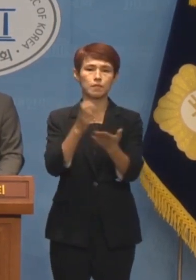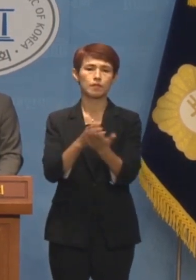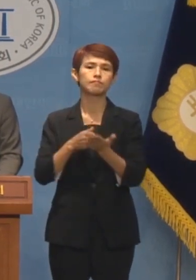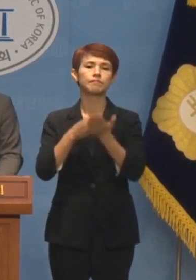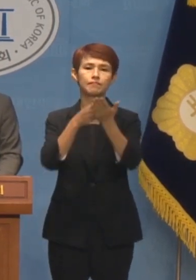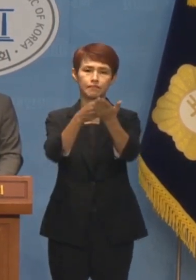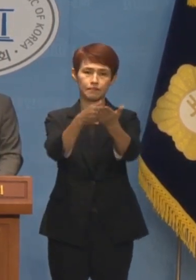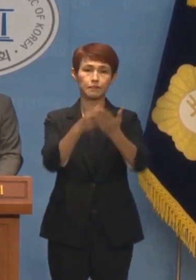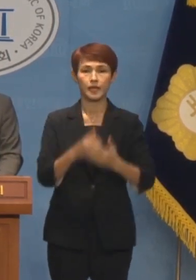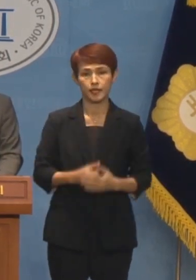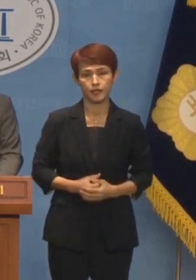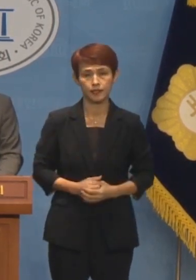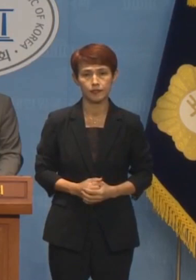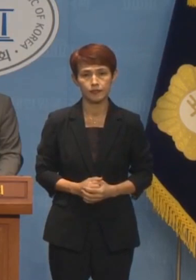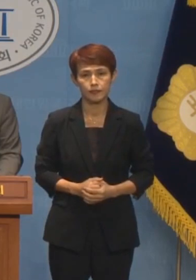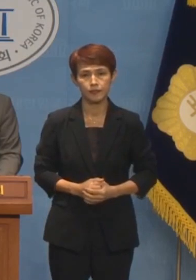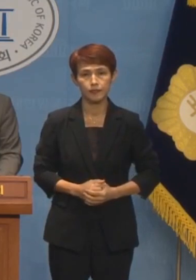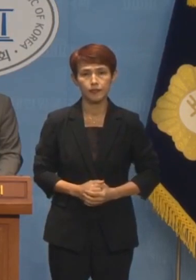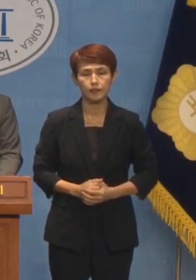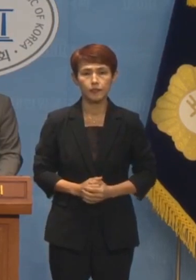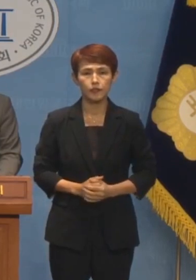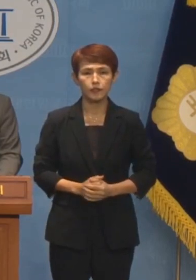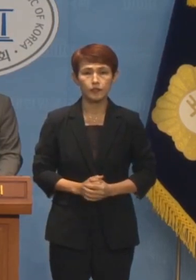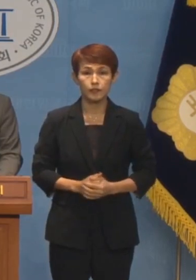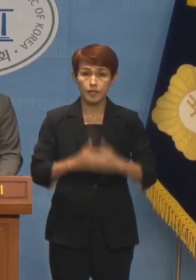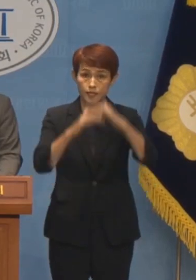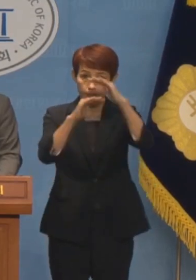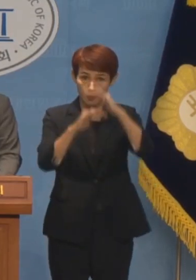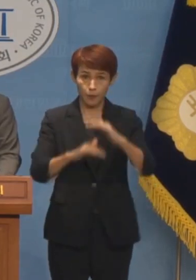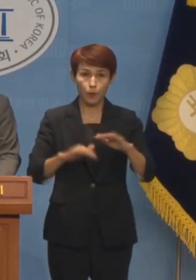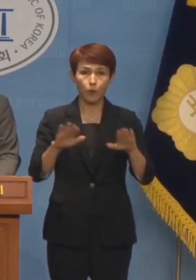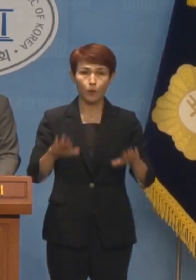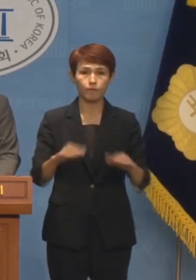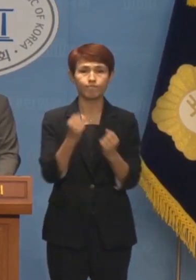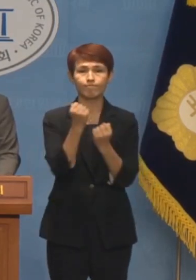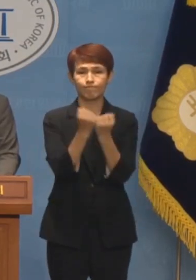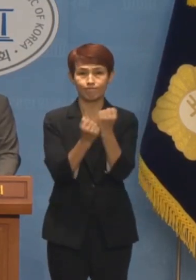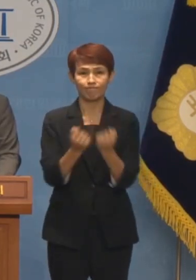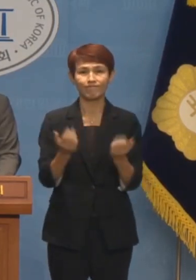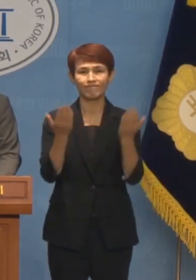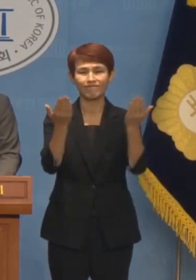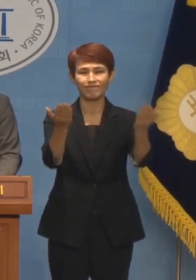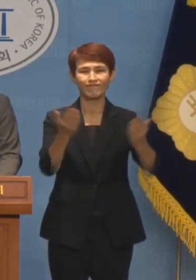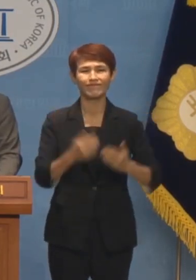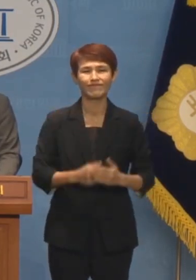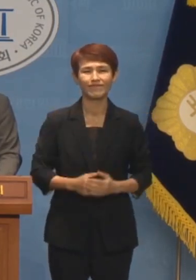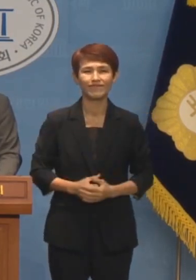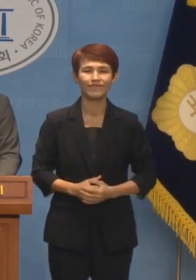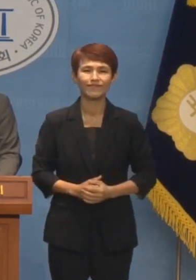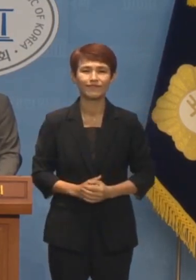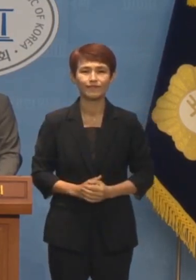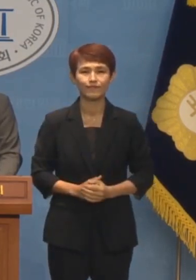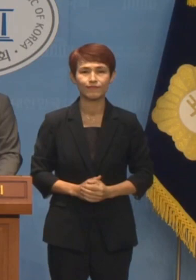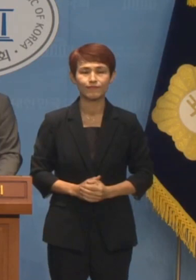발의했습니다. 그 내용에 대해서 여러분께 말씀드리겠습니다.